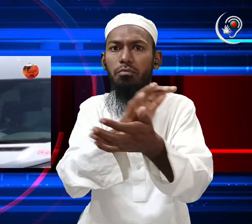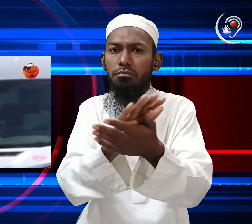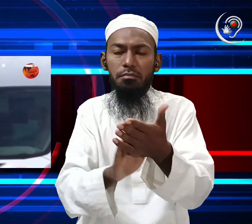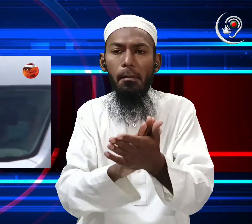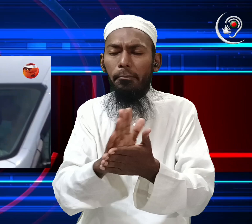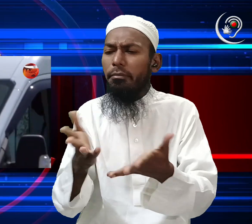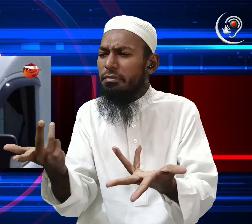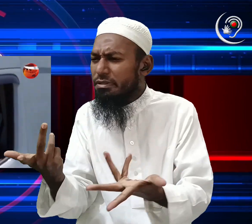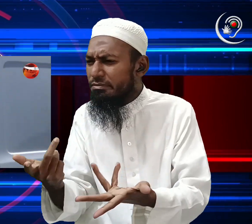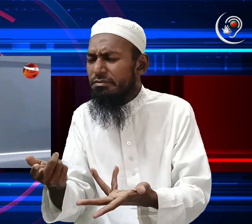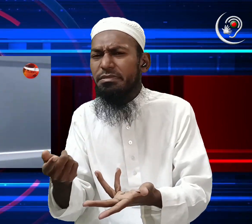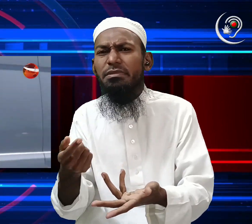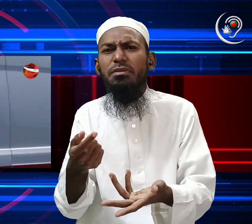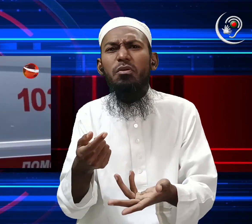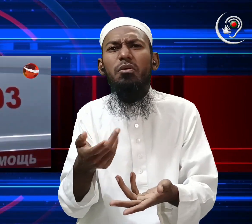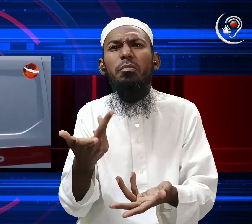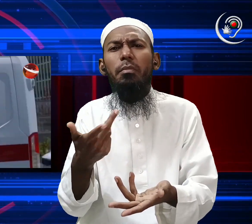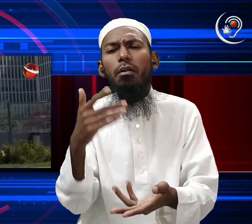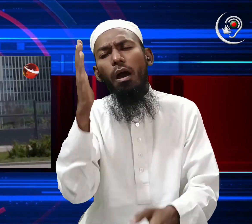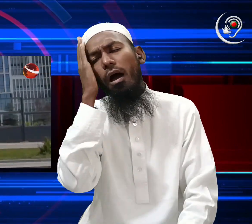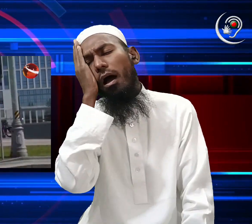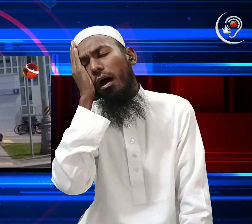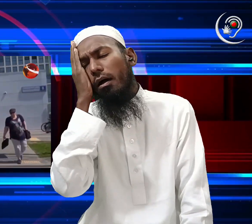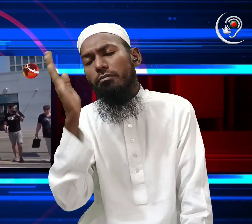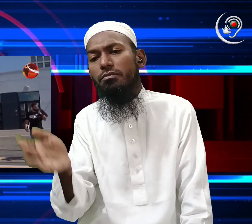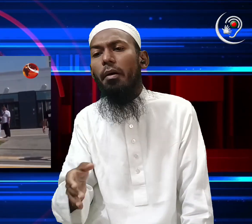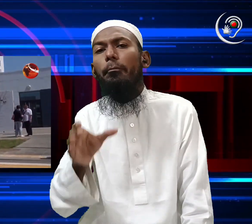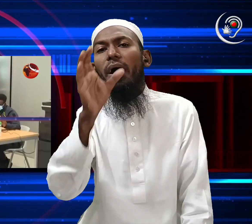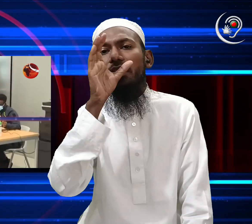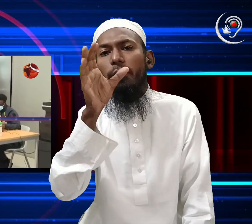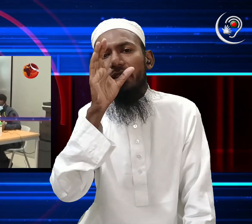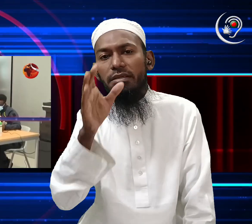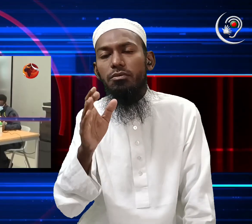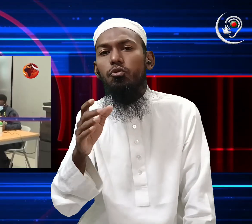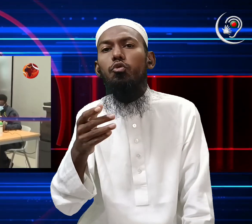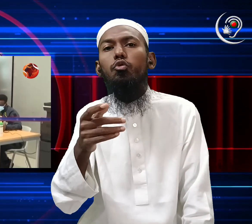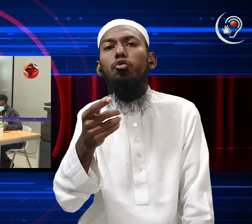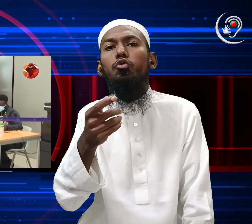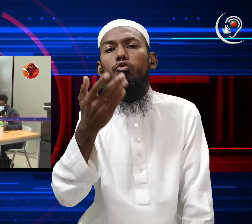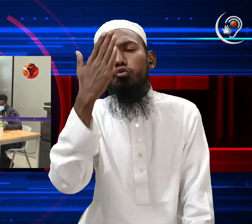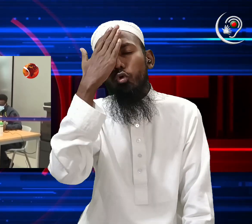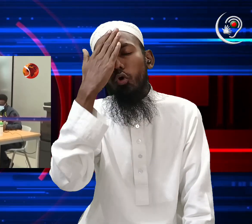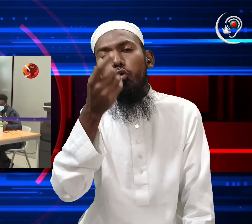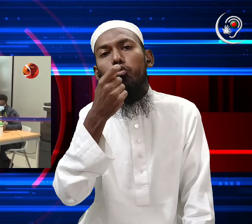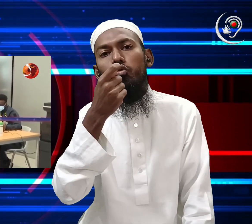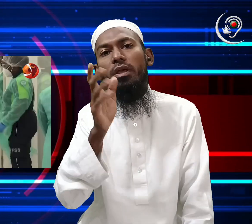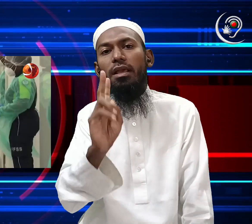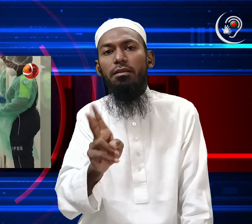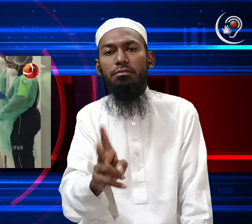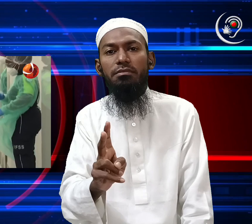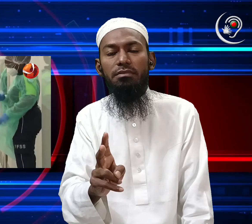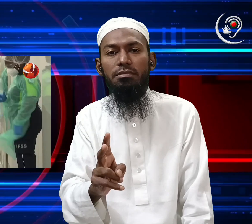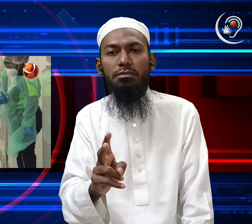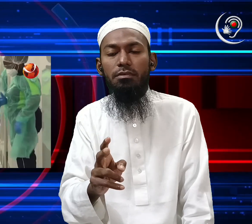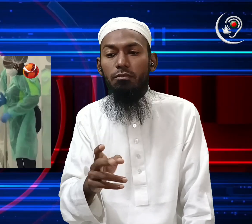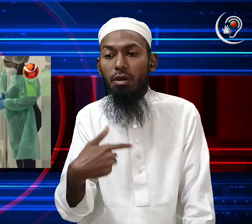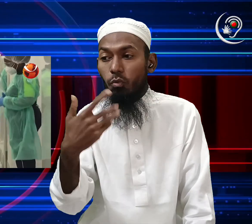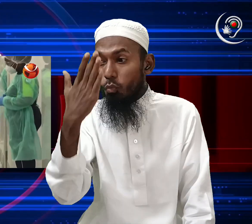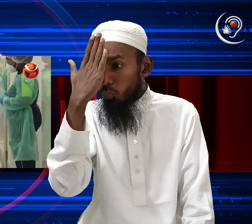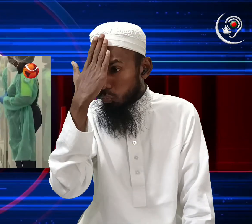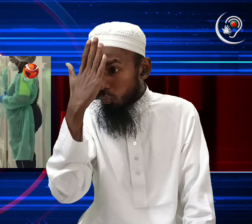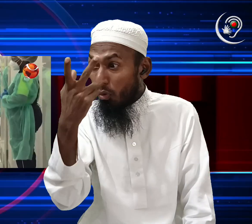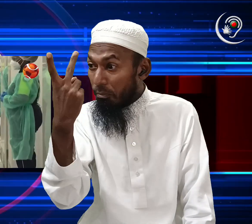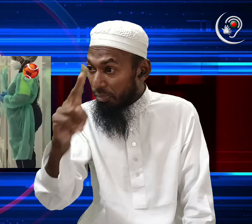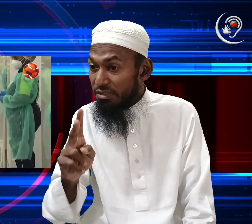যেমন পর্যাপ্ত বিশ্রাম, তরল পানীয় এবং জ্বর কমানোর ওষুধ দেওয়া হচ্ছে। তবে গুরুতর অবস্থায় রোগীকে হাসপাতালে ভর্তি করতে হতে